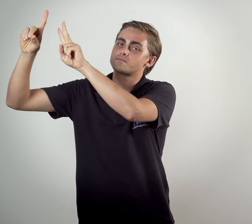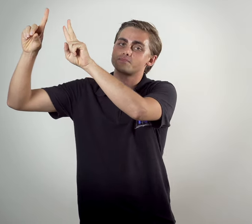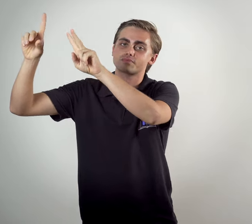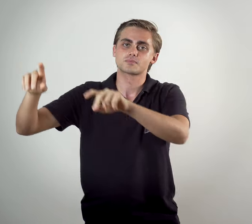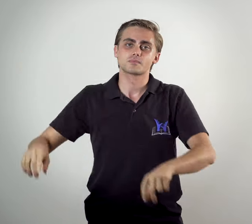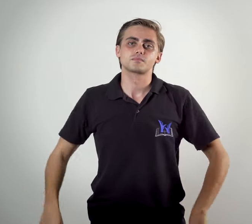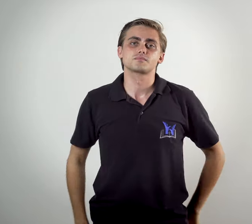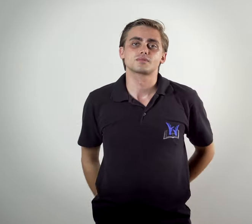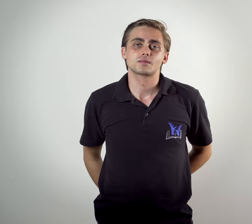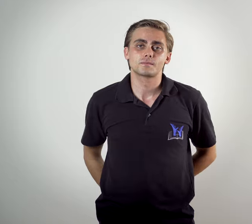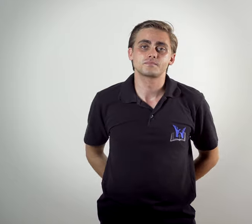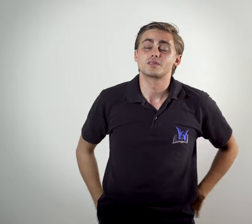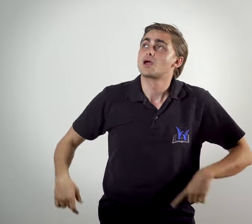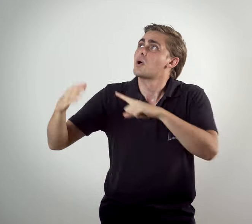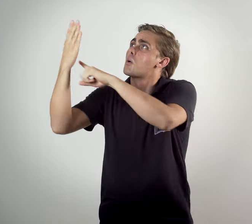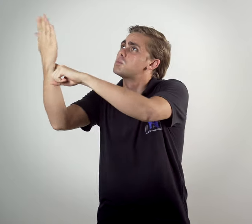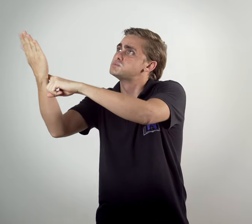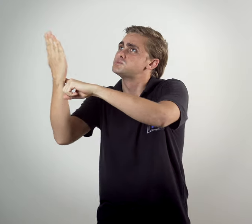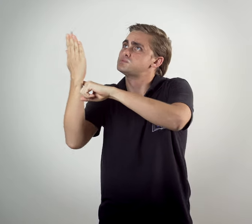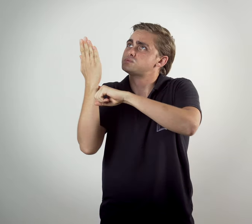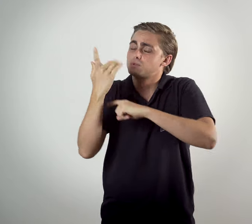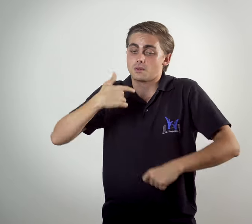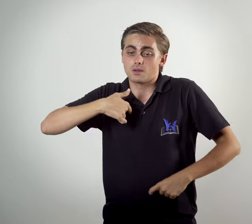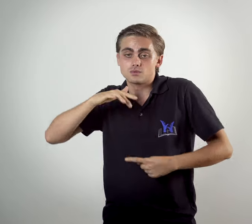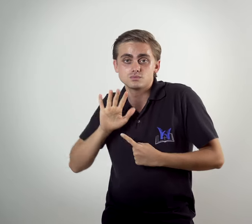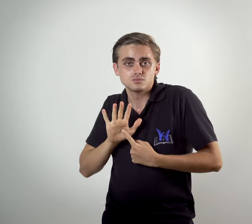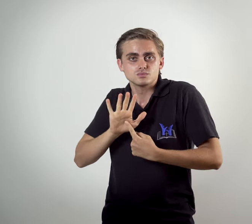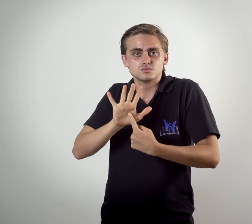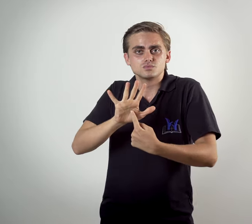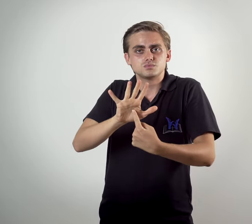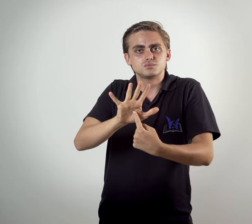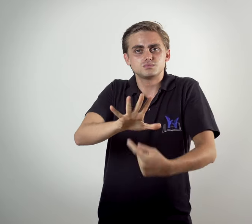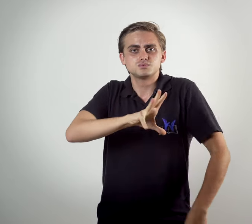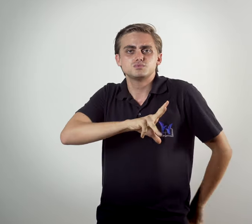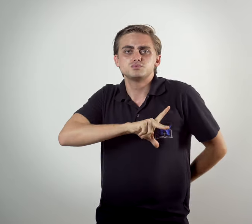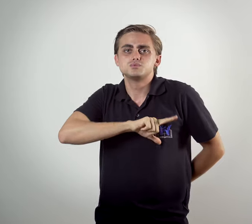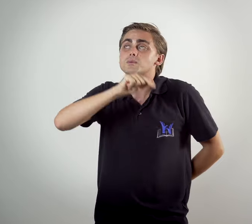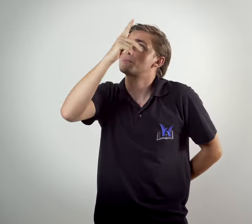que mesmo sem palavras eu fale do teu